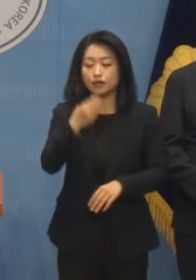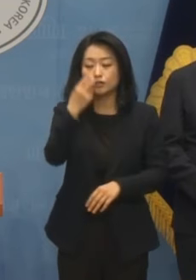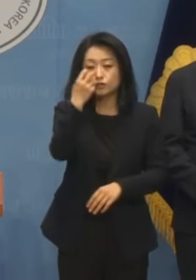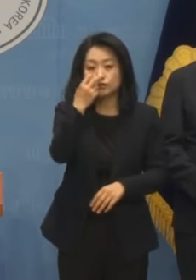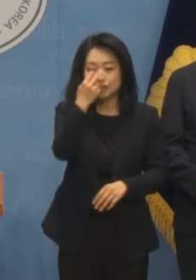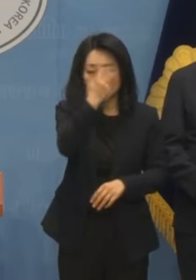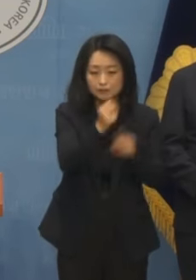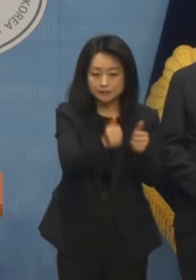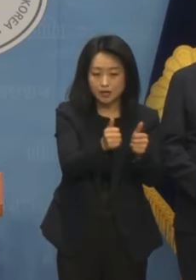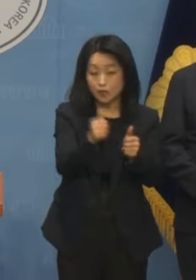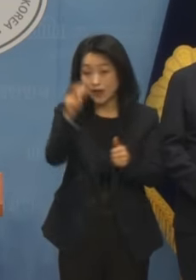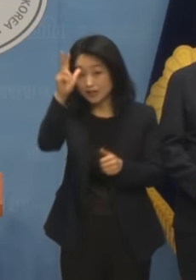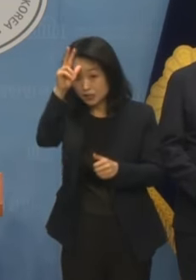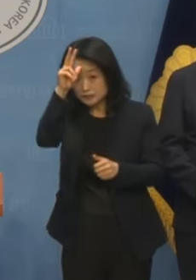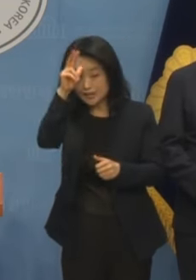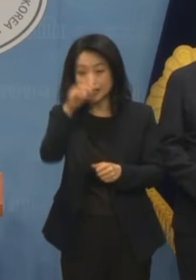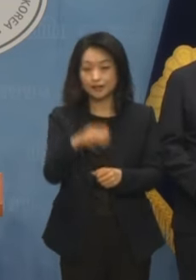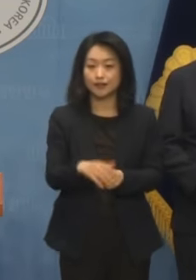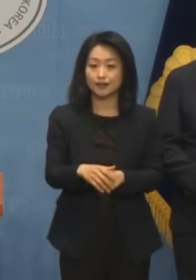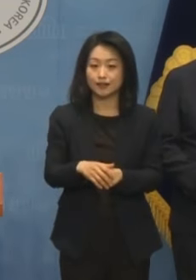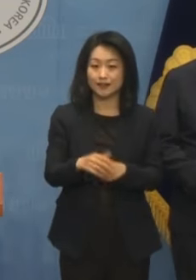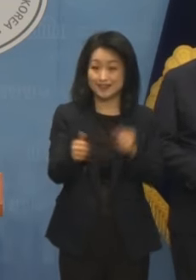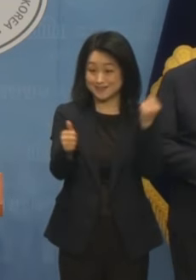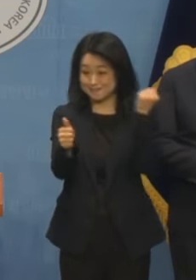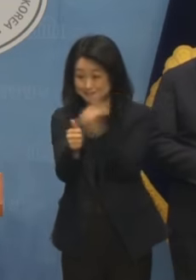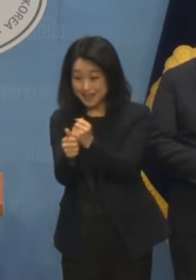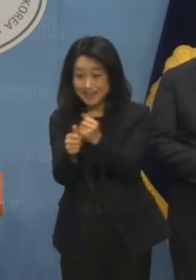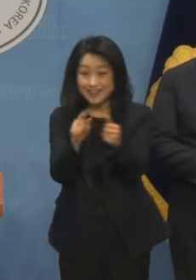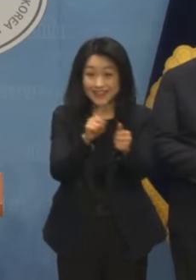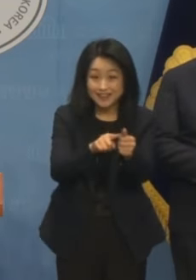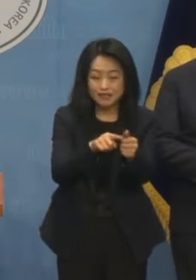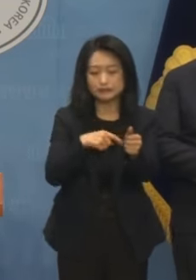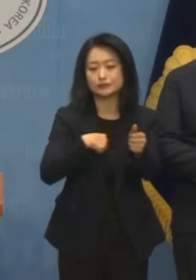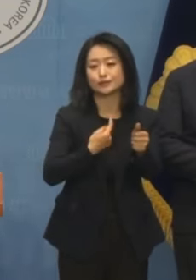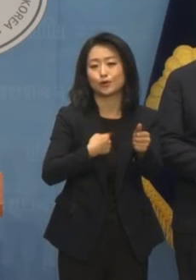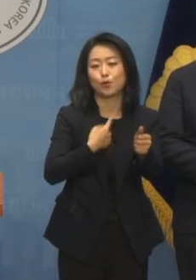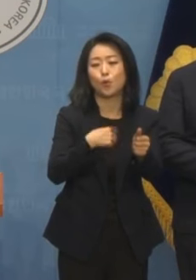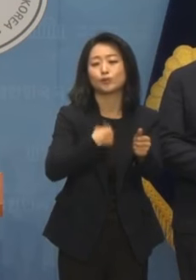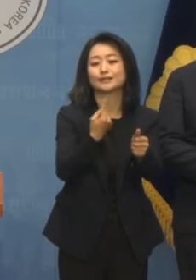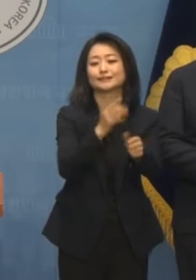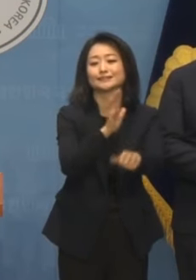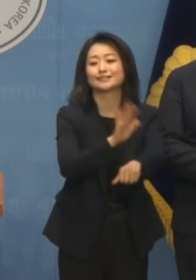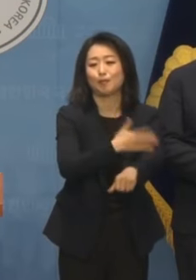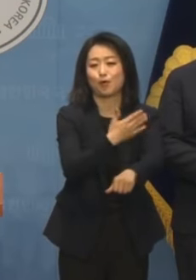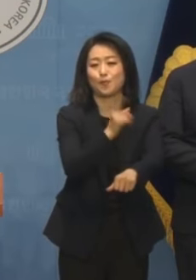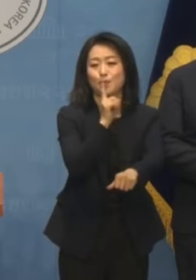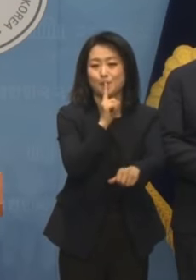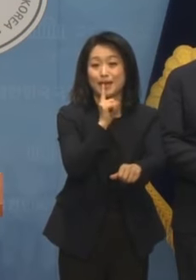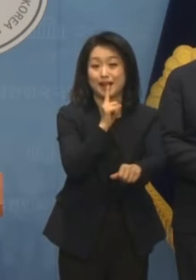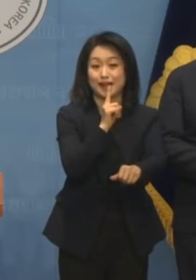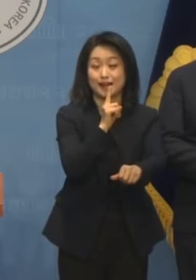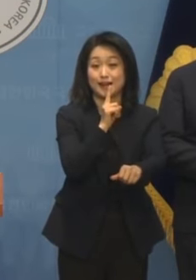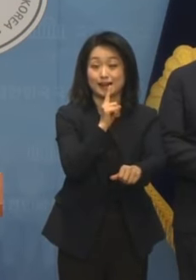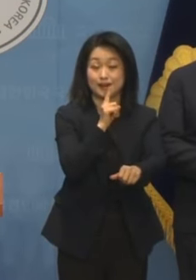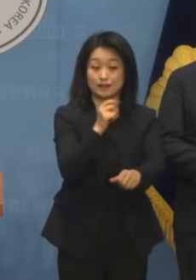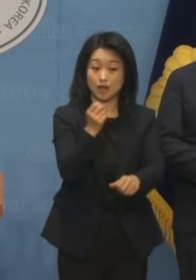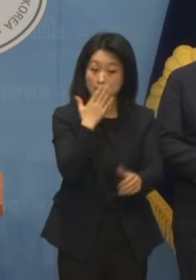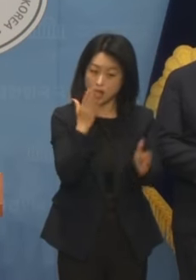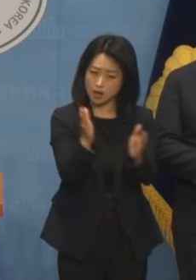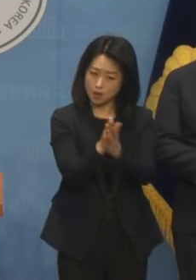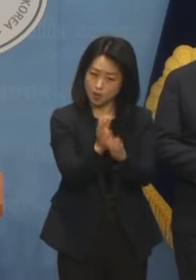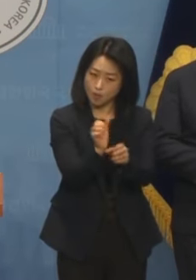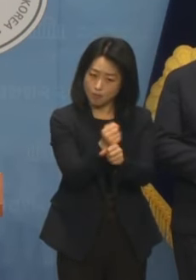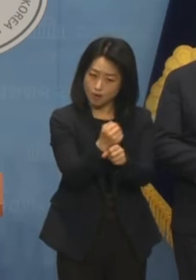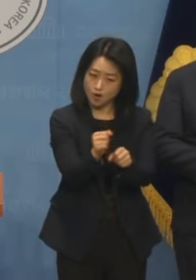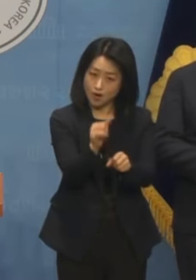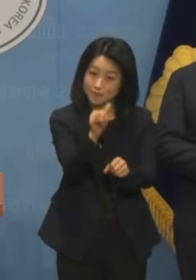수사당국은 사건 초기에 범인 단독 소행이다라고 단언한 이후 공범이